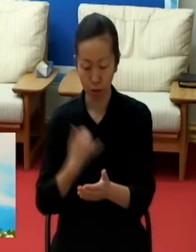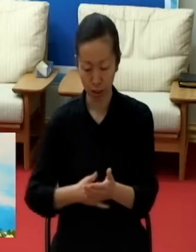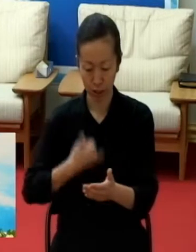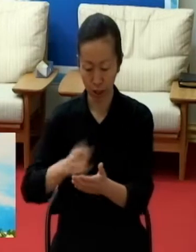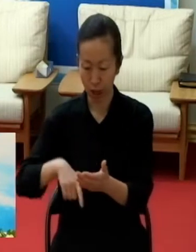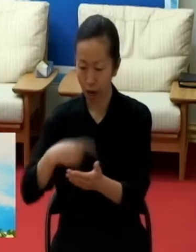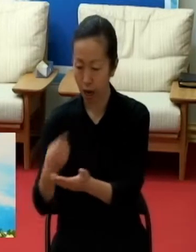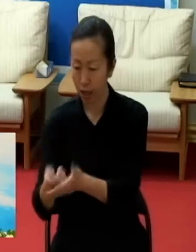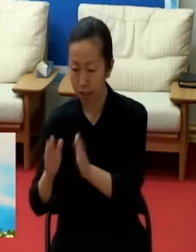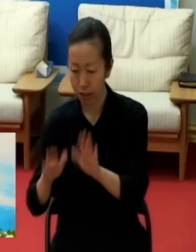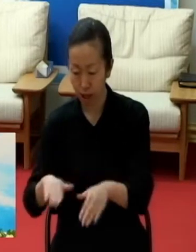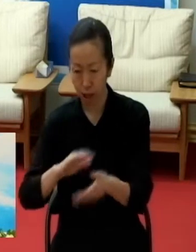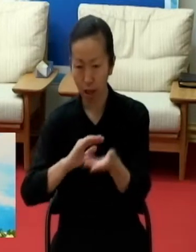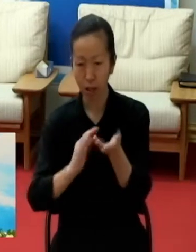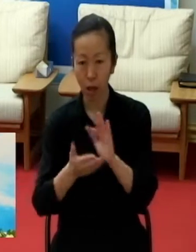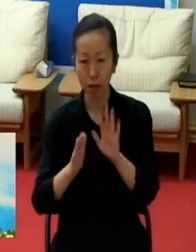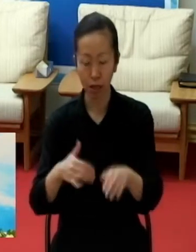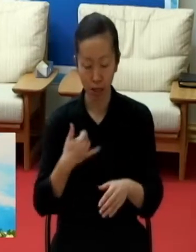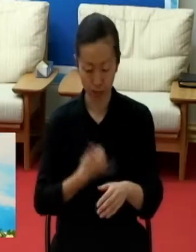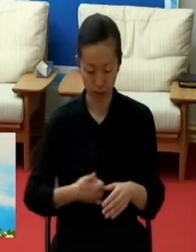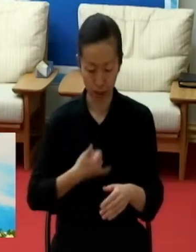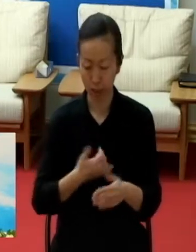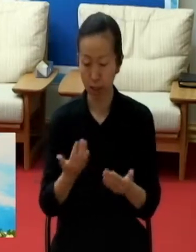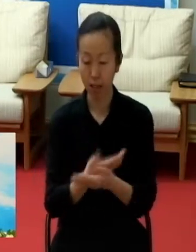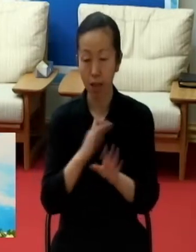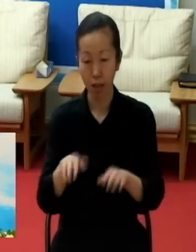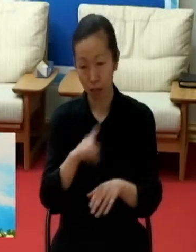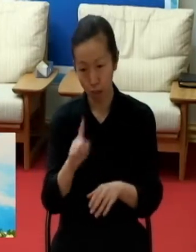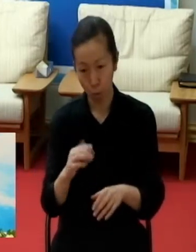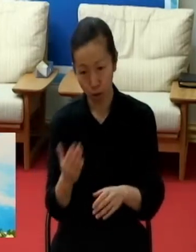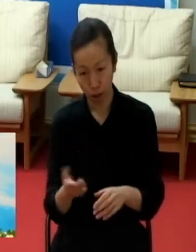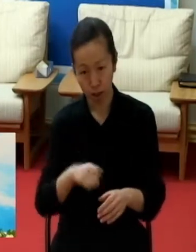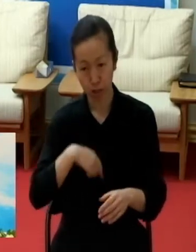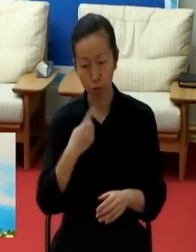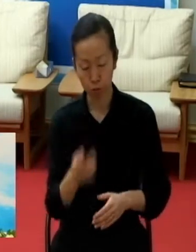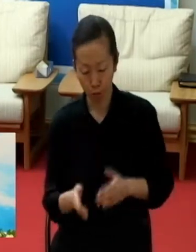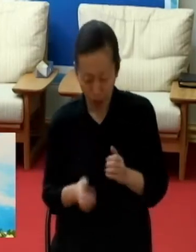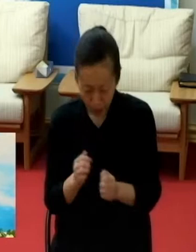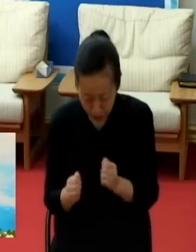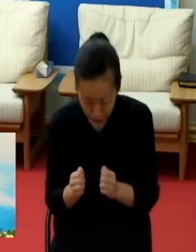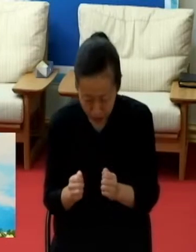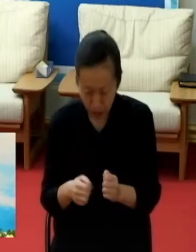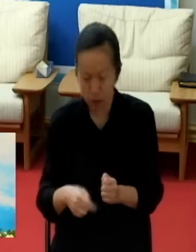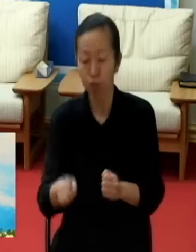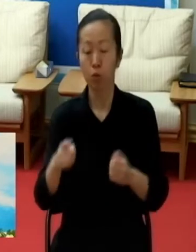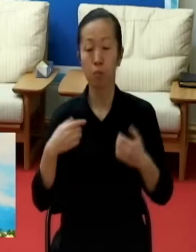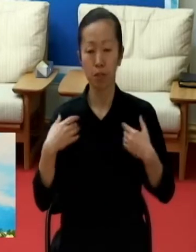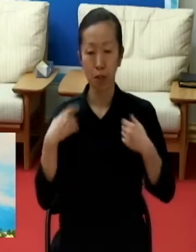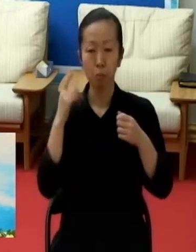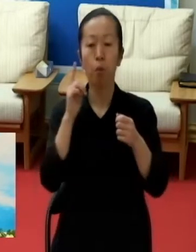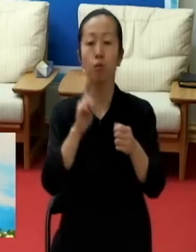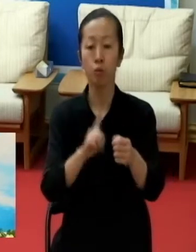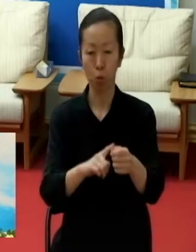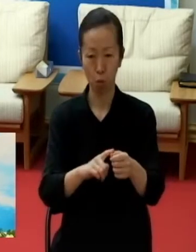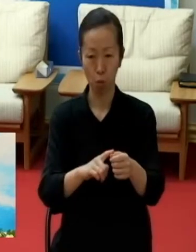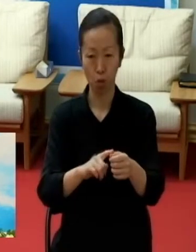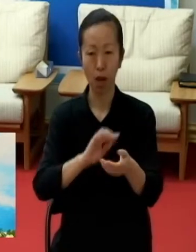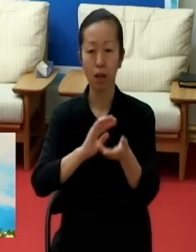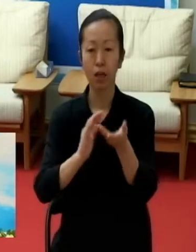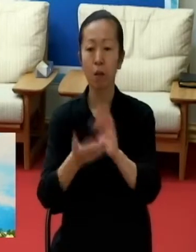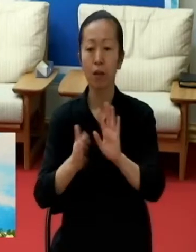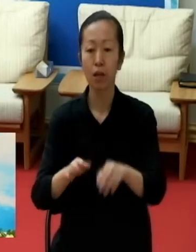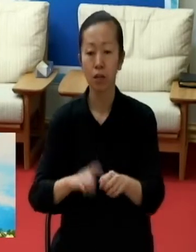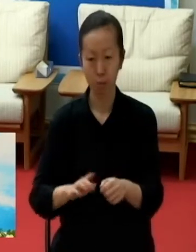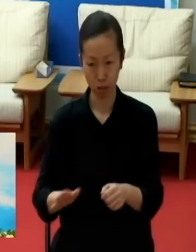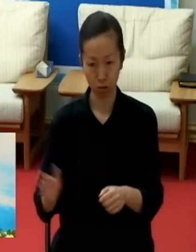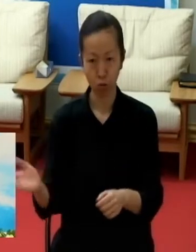でしょう。 달려갈 그 표대가 바뀌고요. 自分の走るべきな目標が変わりました。 하나님이 주신 사명을 향해 달려가는 것입니다.